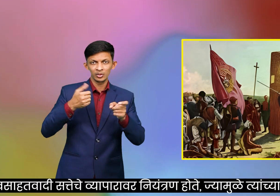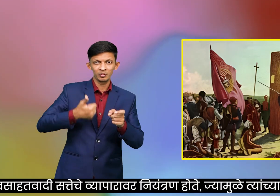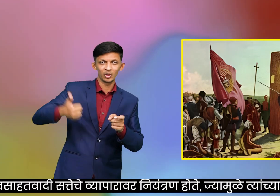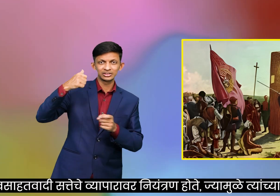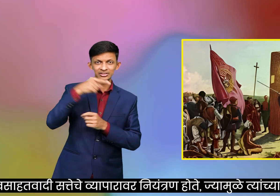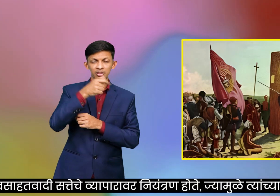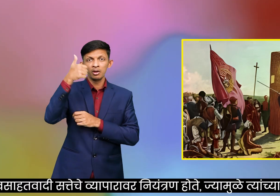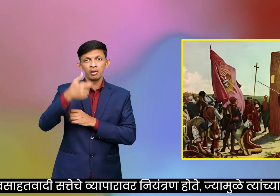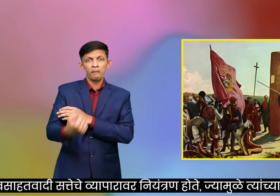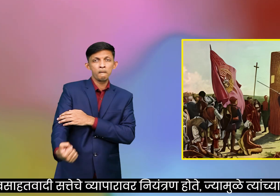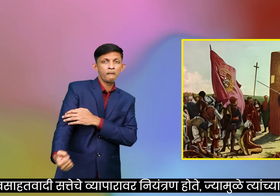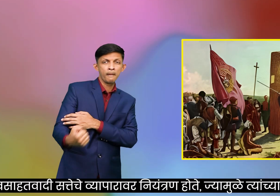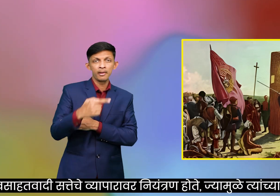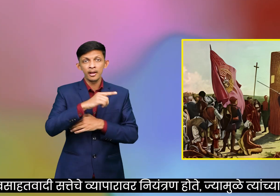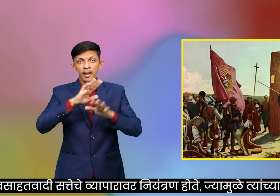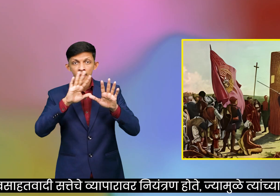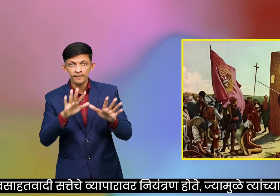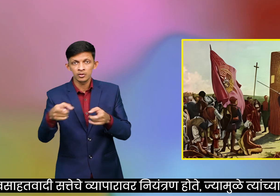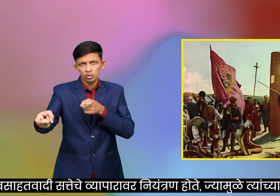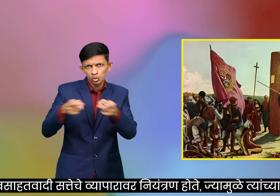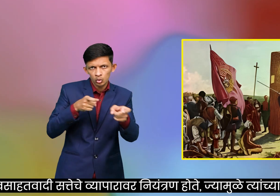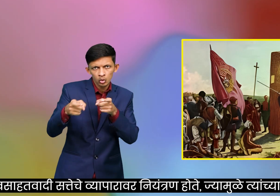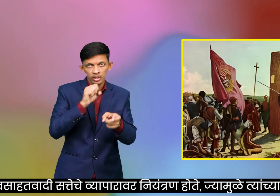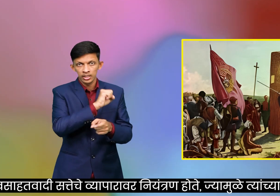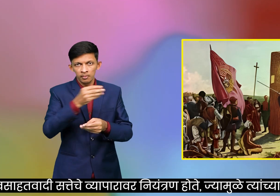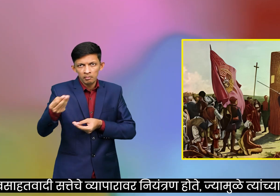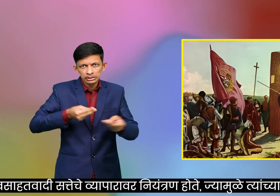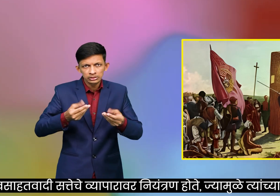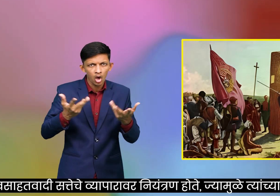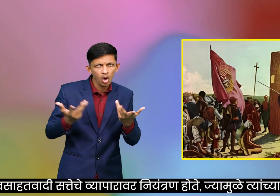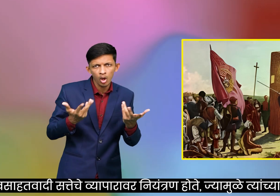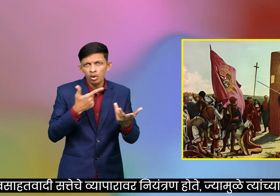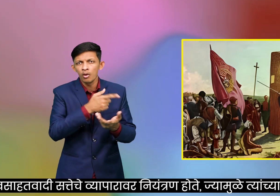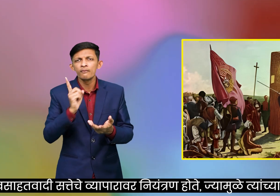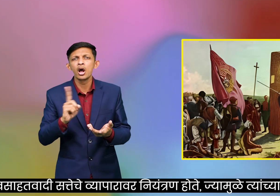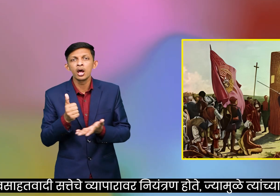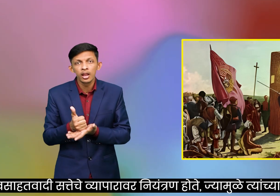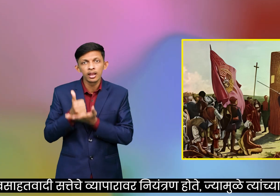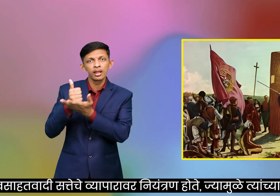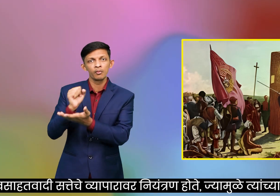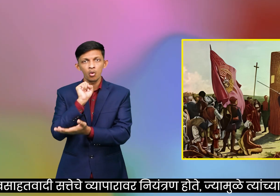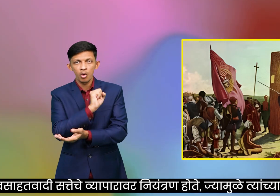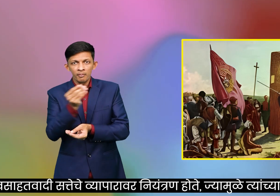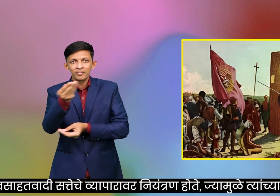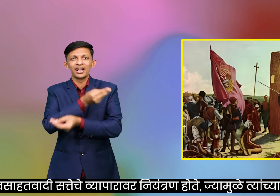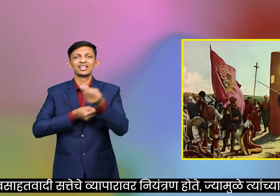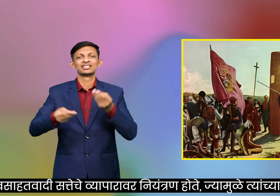वसाहतवादी सत्तेचे व्यापारावर नियंत्रण होते ज्यामुळे त्यांच्या अर्थव्यवस्थेला मदत झाली.